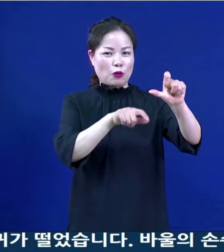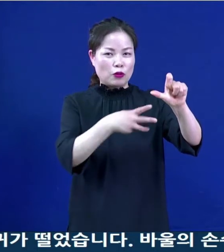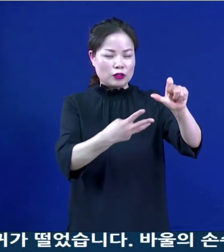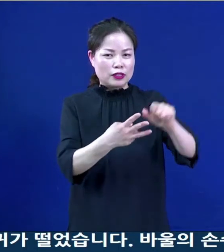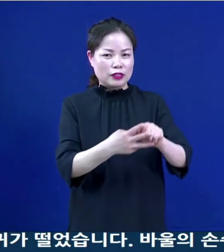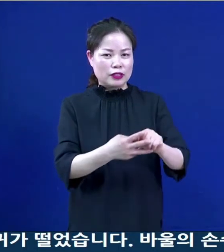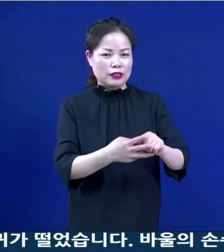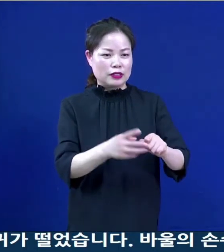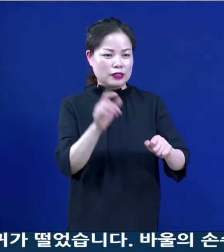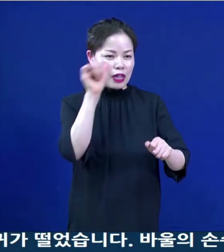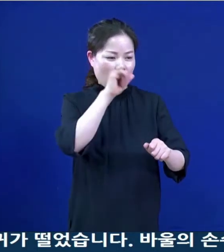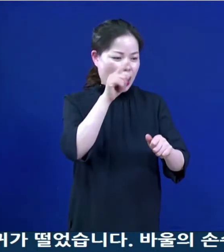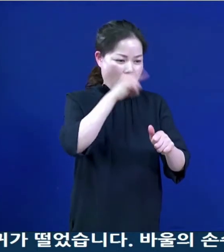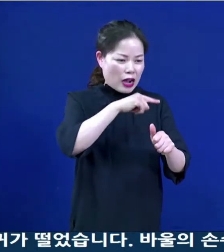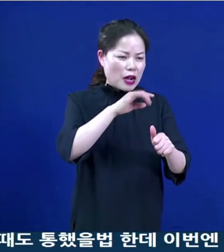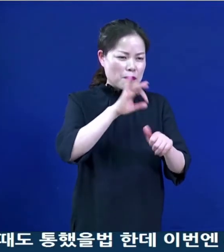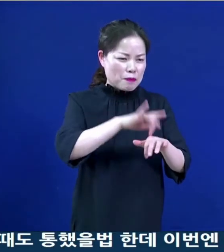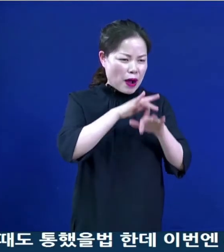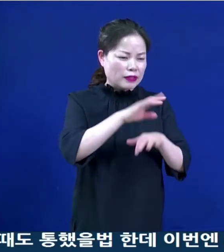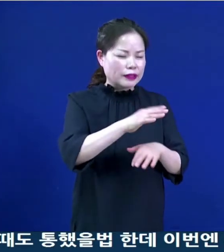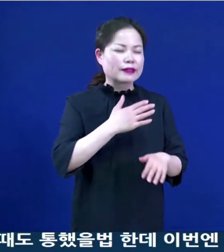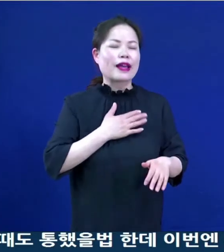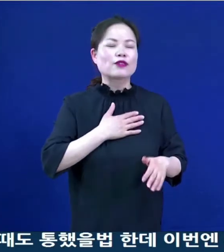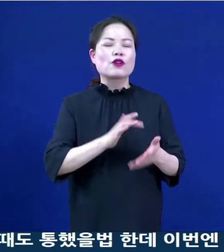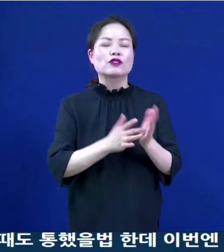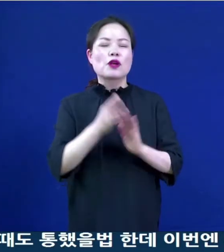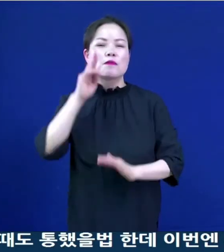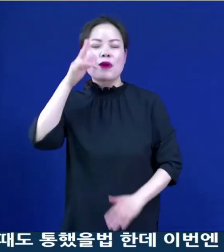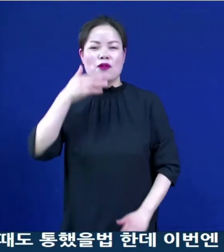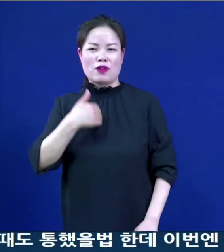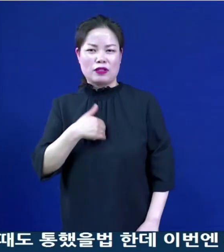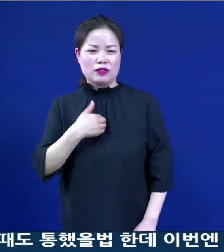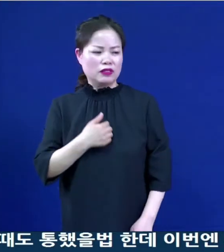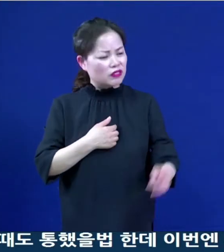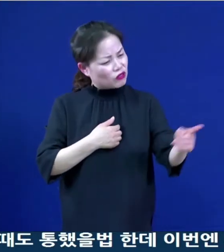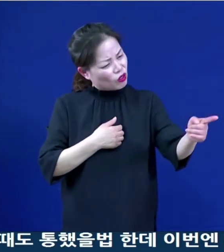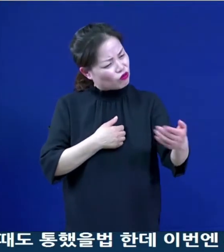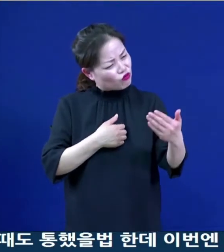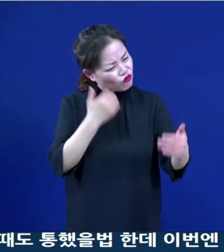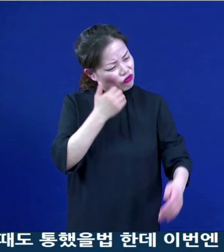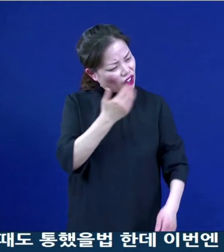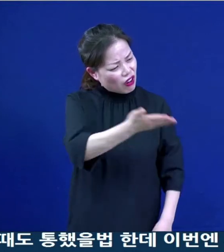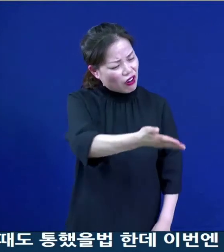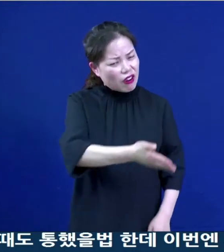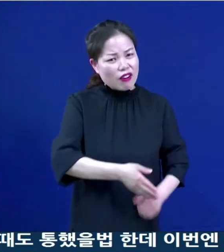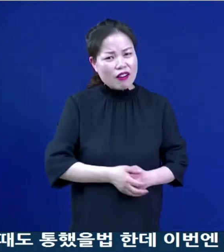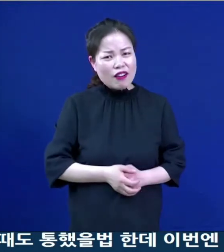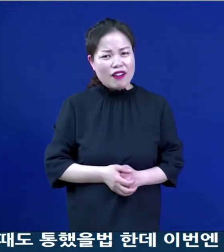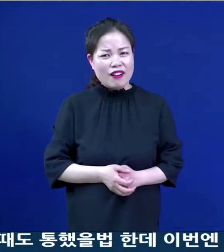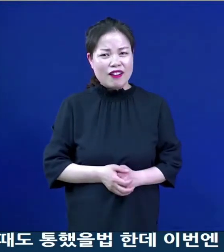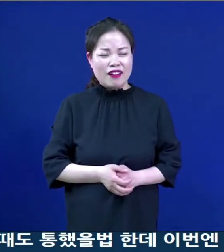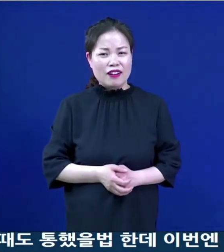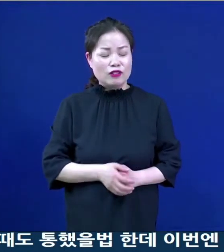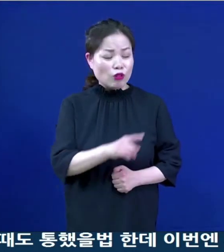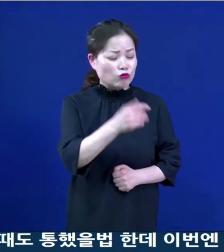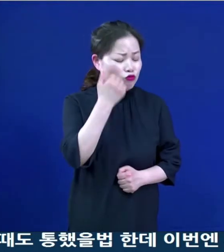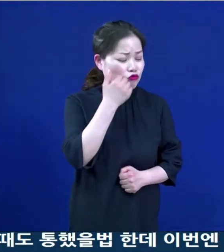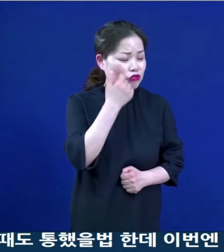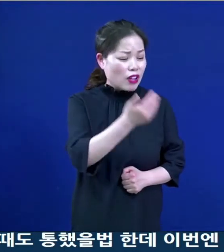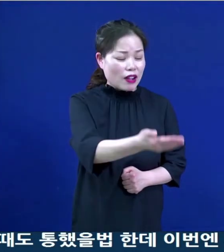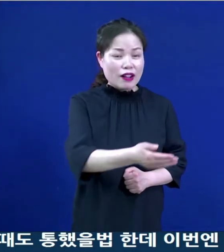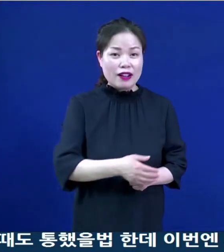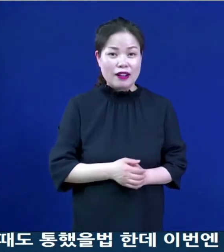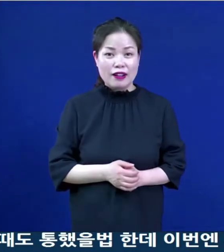악귀가 대답하여 이르되 내가 예수도 알고 바울도 알거니와 너희는 누구냐? 너희는